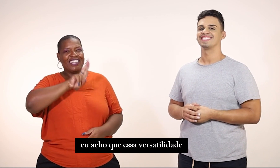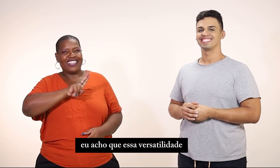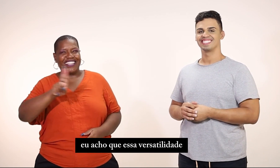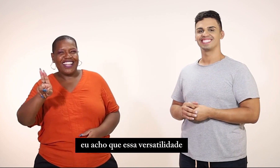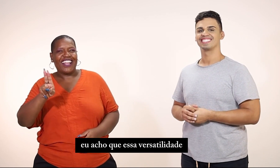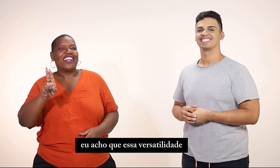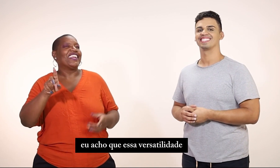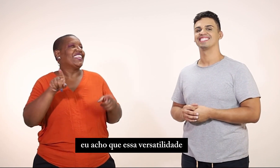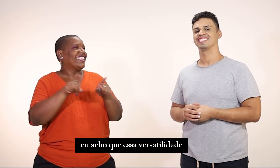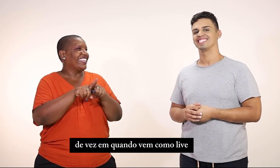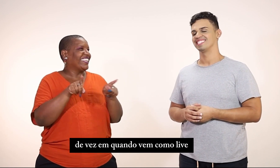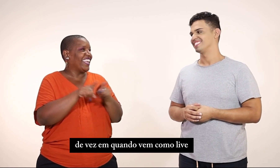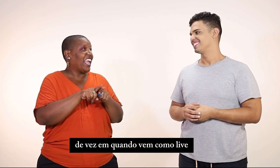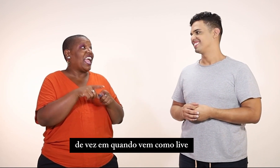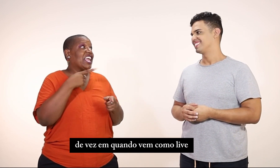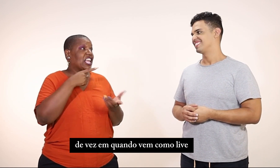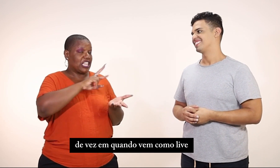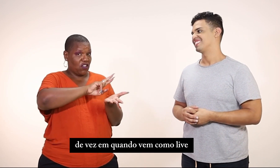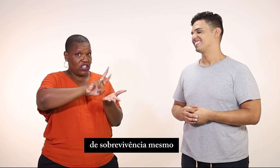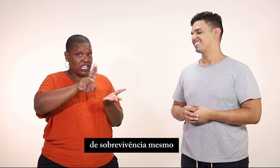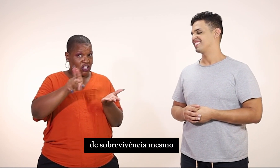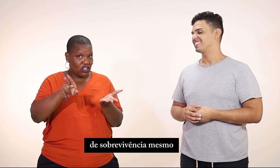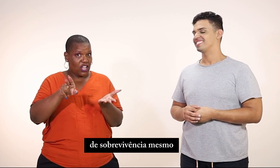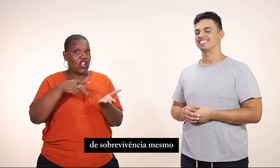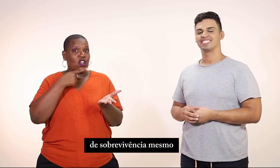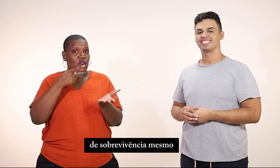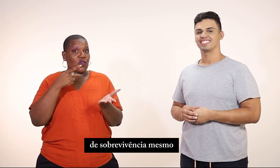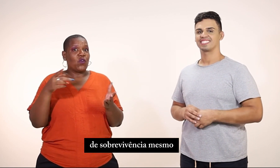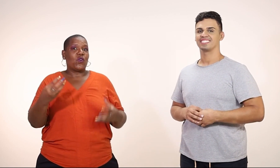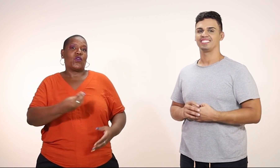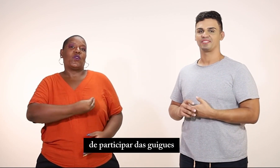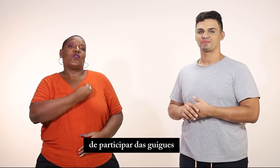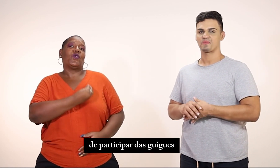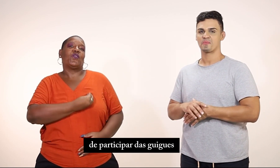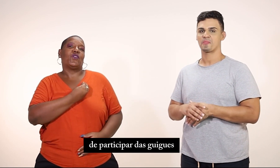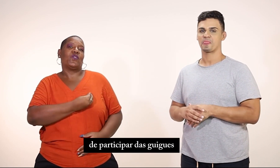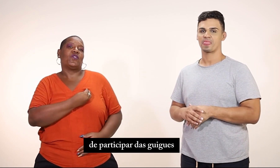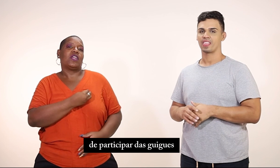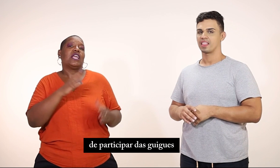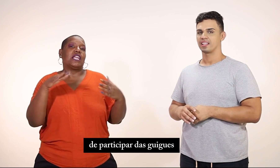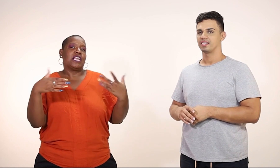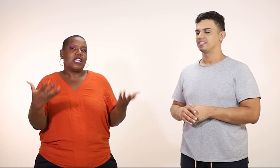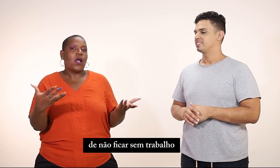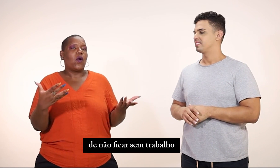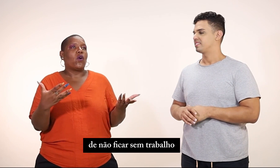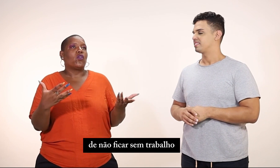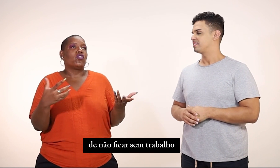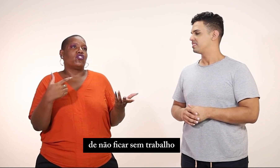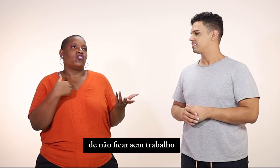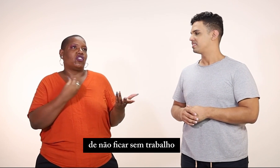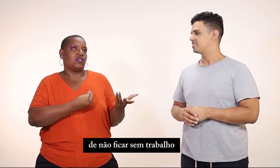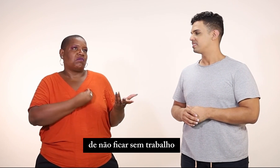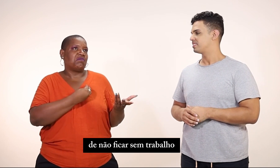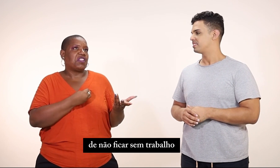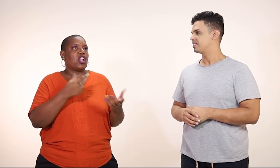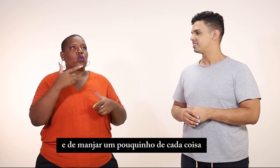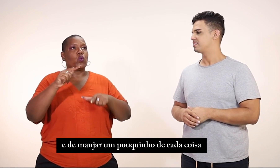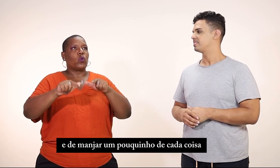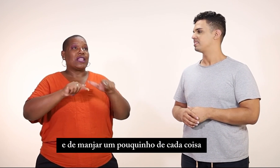que essa versatilidade de vez em quando vem como um lado de sobrevivência mesmo. De participar das gigs, de não ficar sem trabalho e de